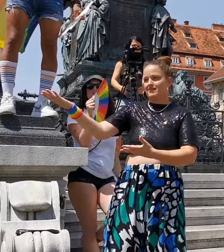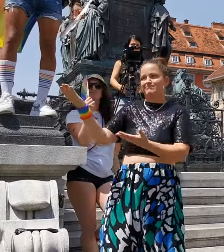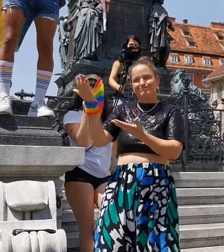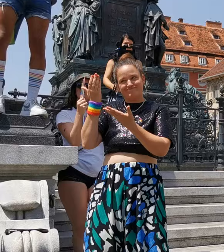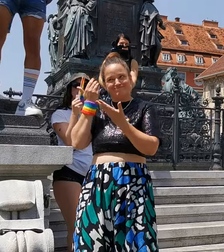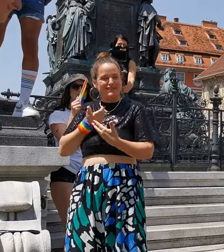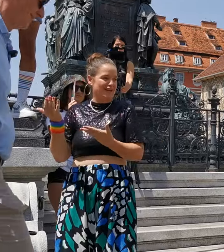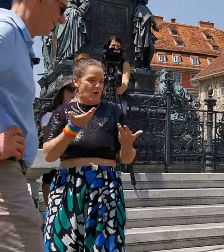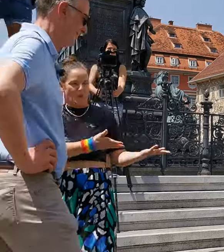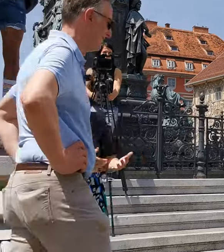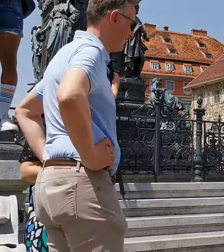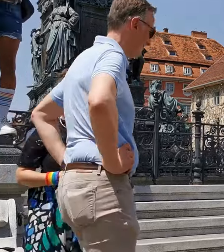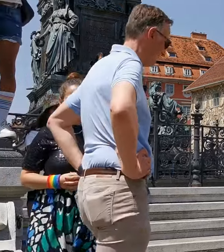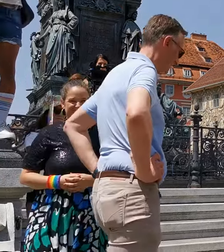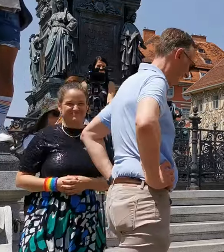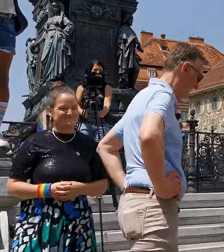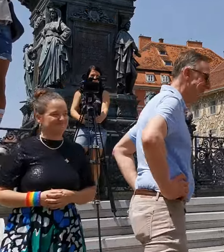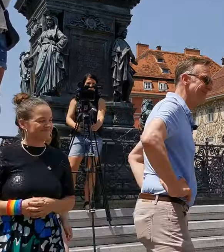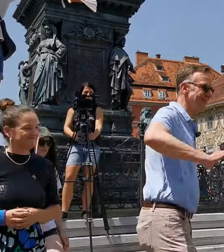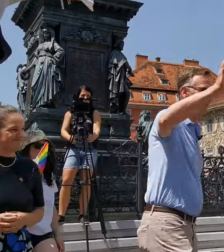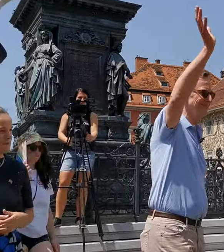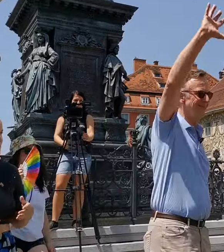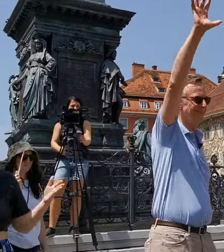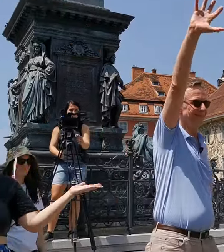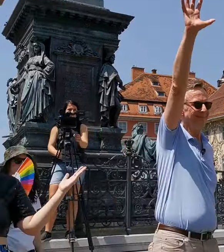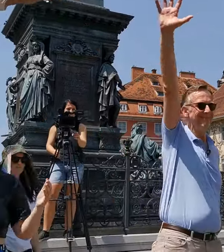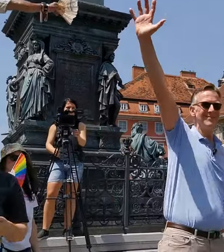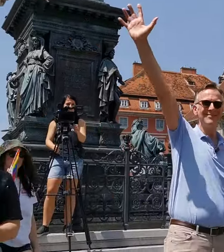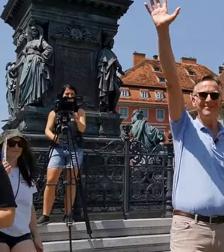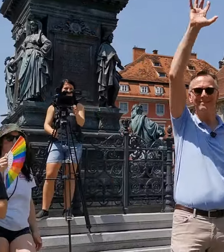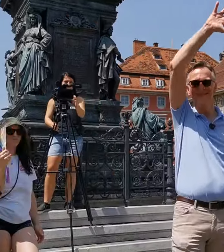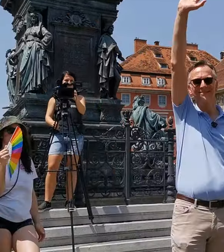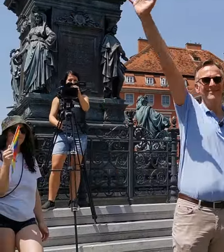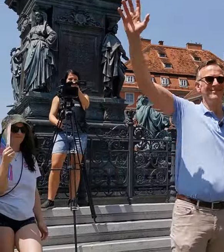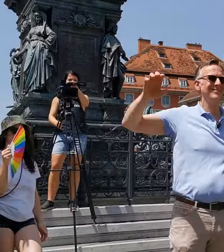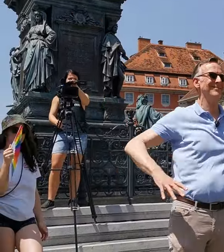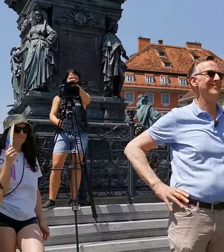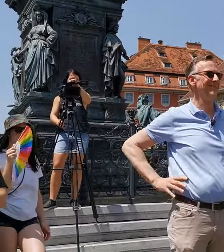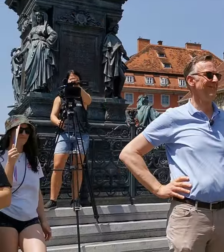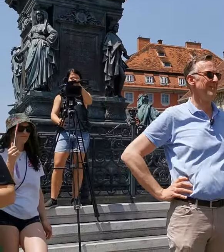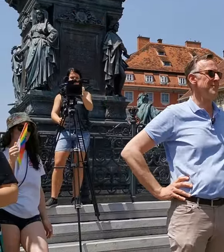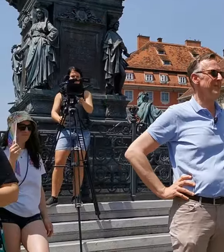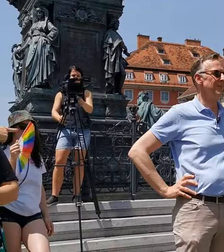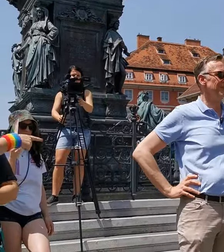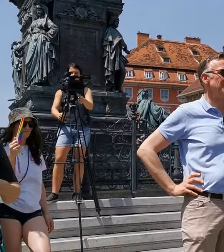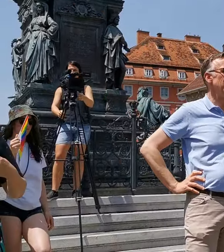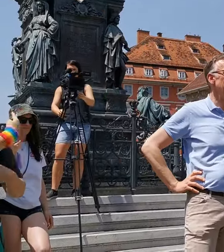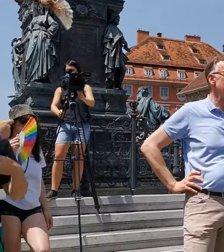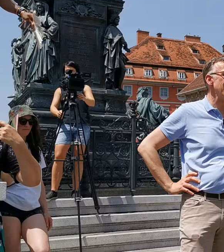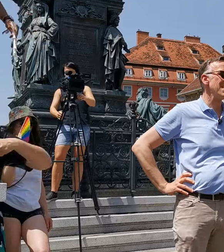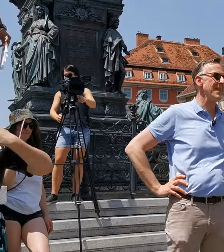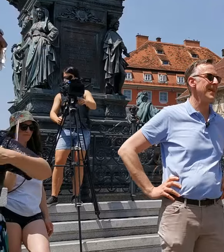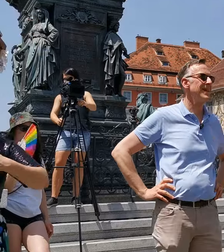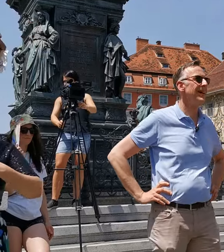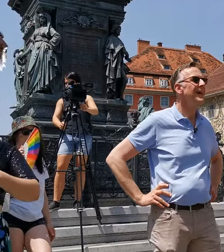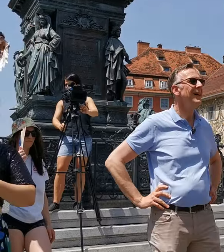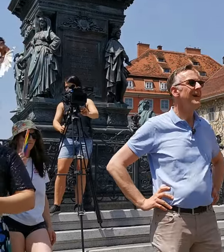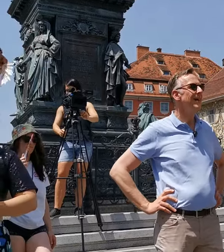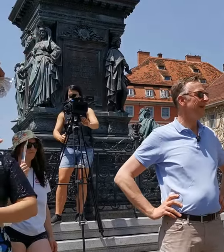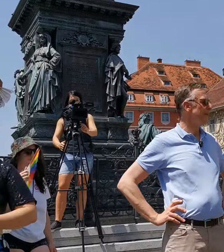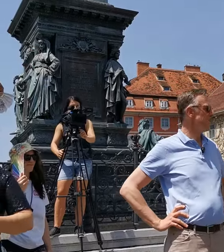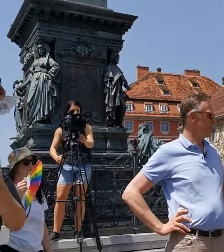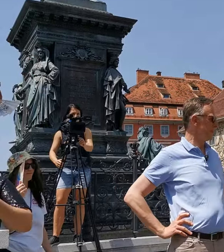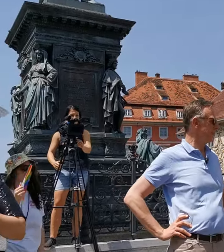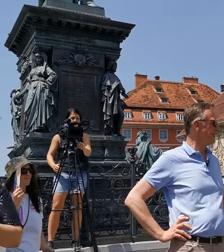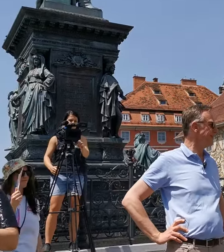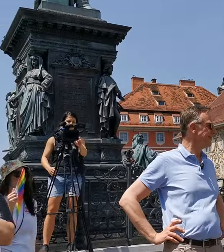Das ist Michael Schwander. Er ist Präsident des Oberlandesgerichts Graz seit